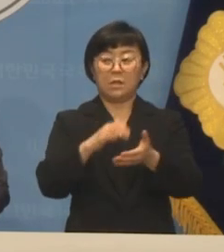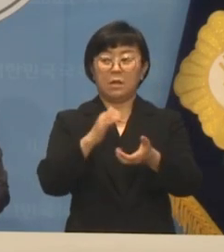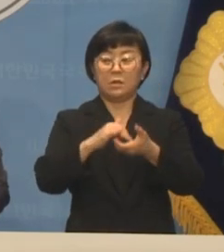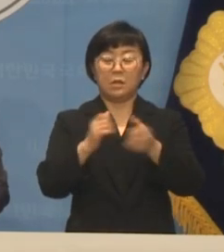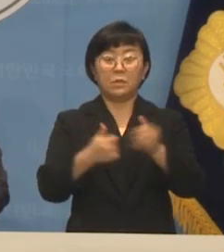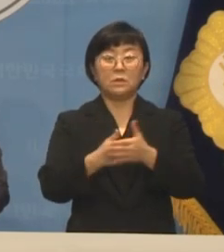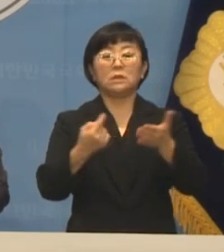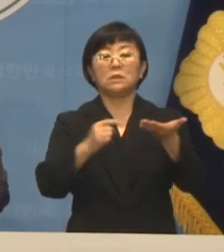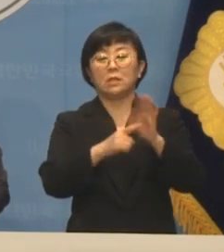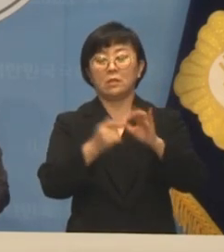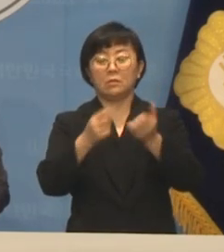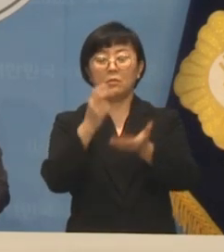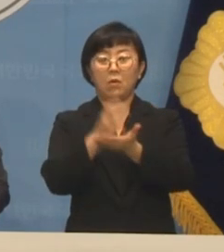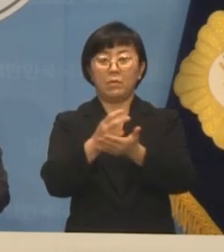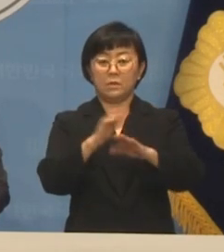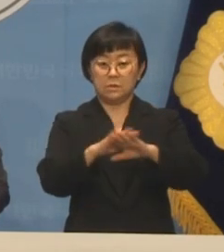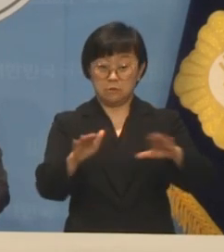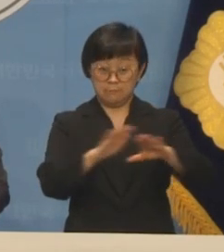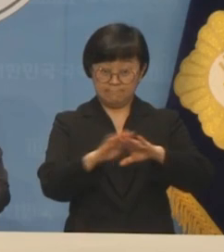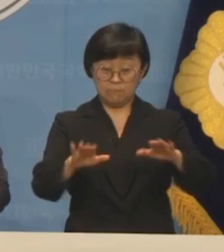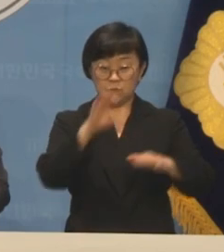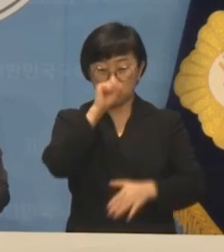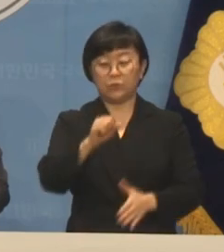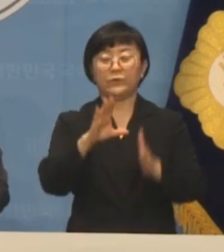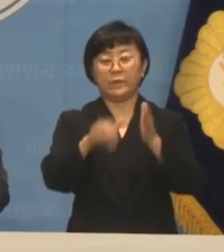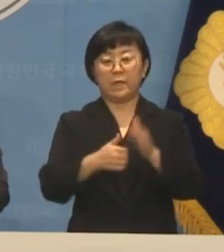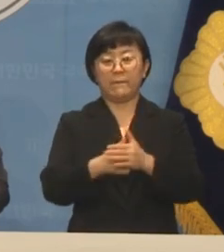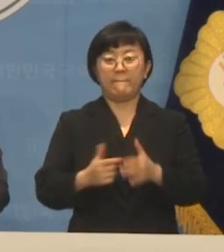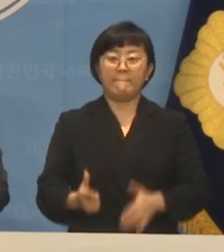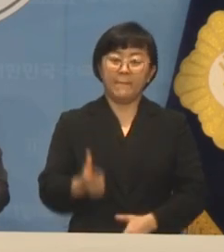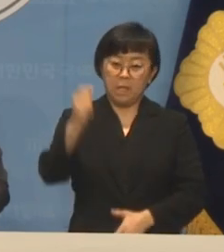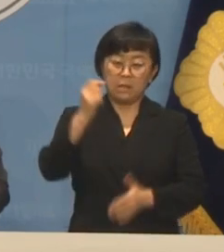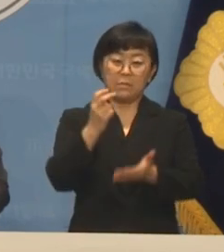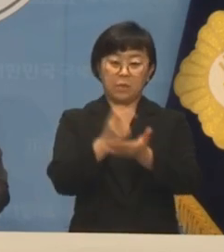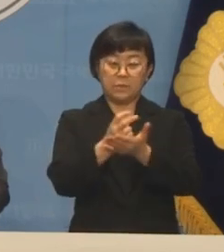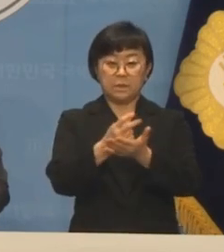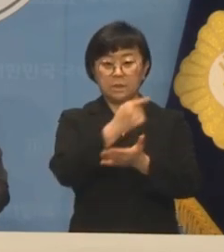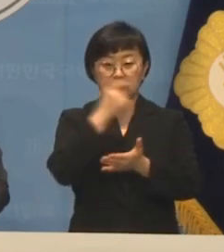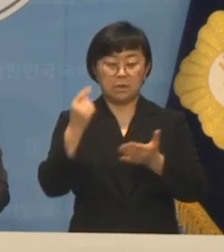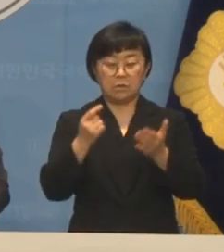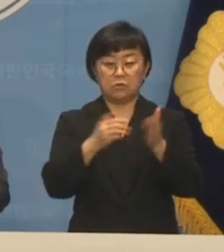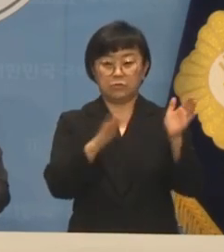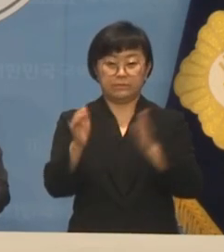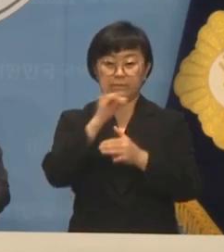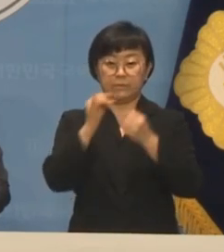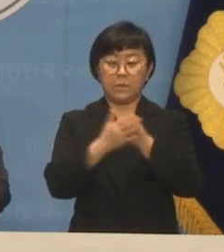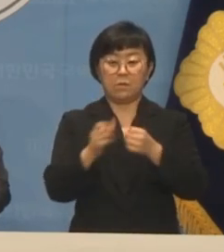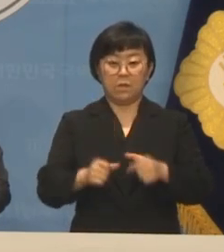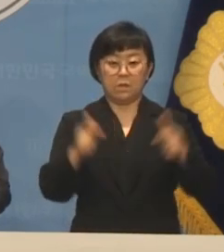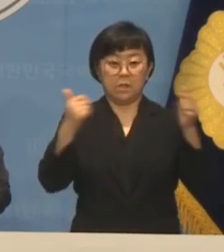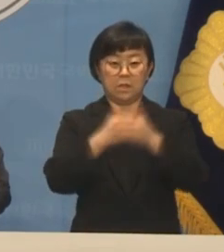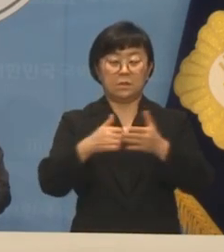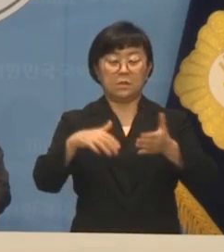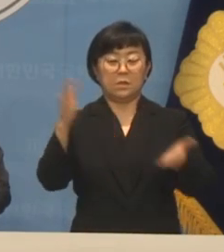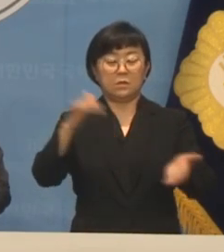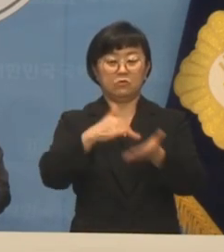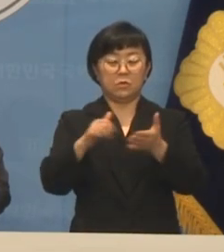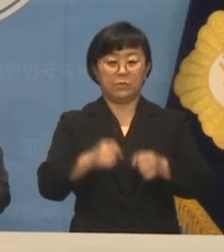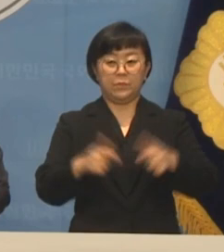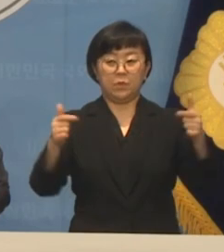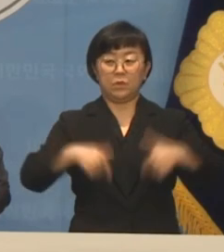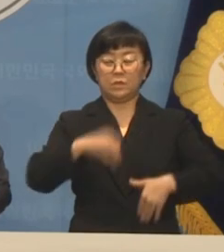가시화된 지금이 바로 법안 처리의 적기이다. 조속한 법적 근거를 마련을 통해 확대될 정원에 반영시켜야